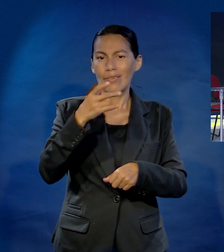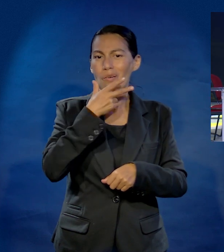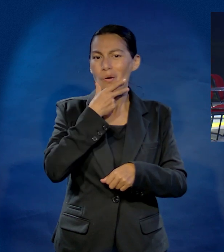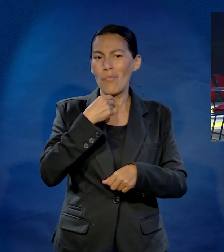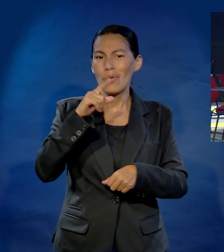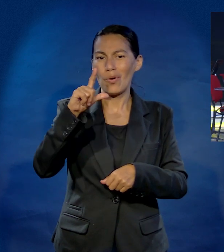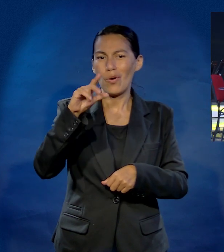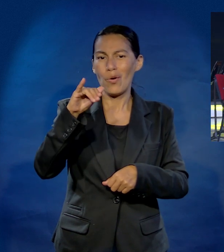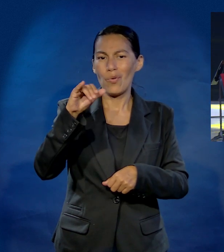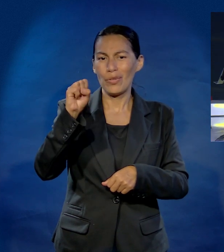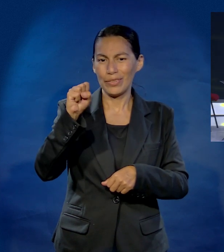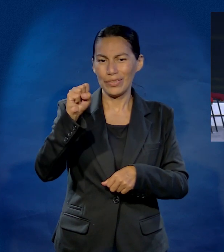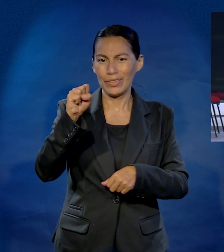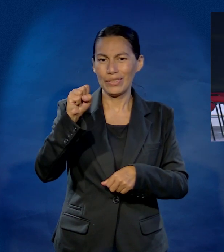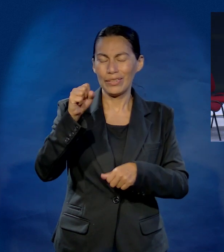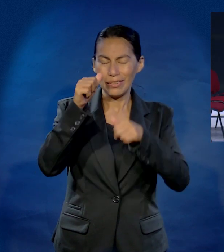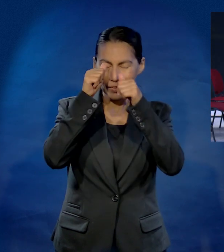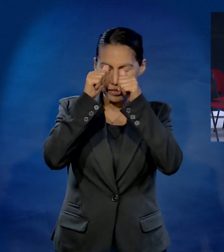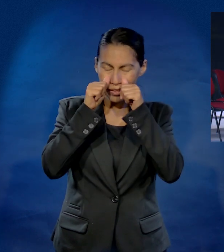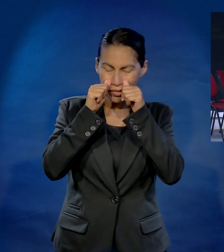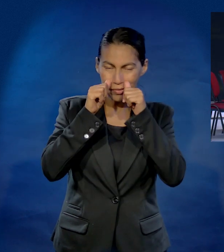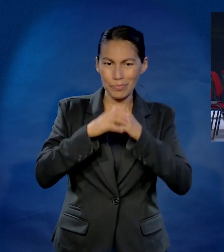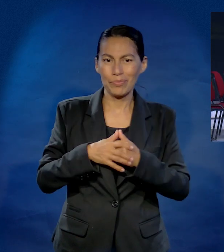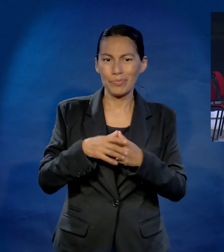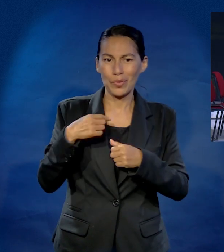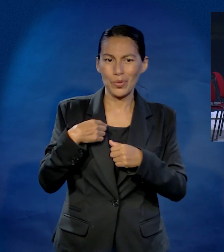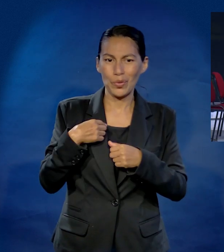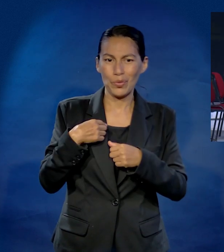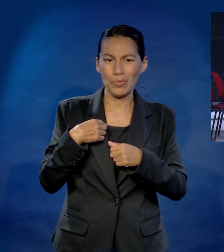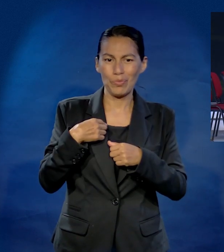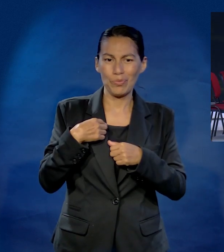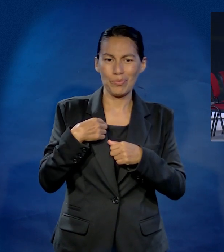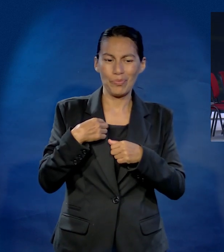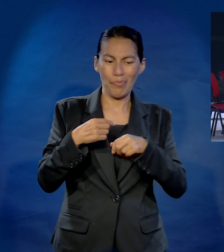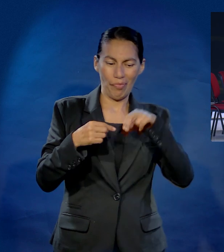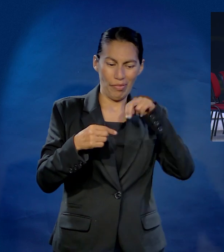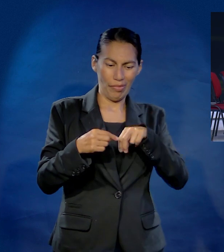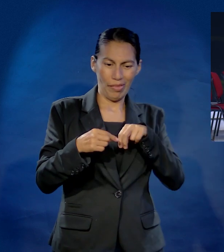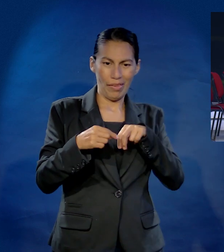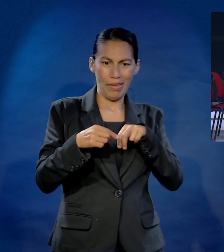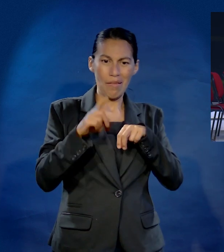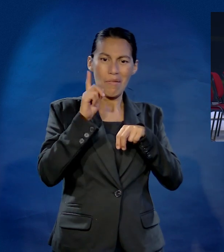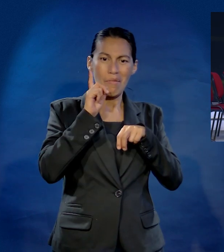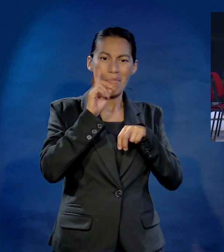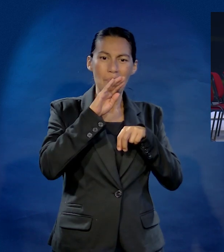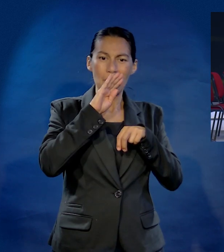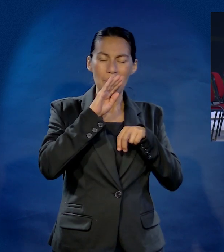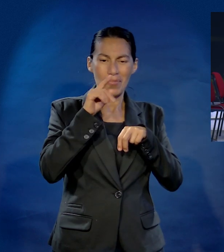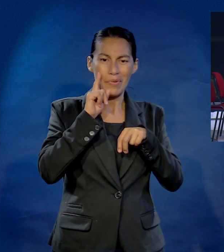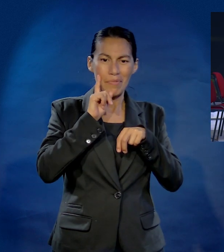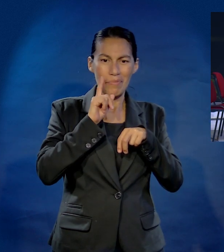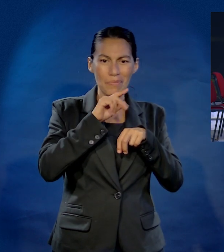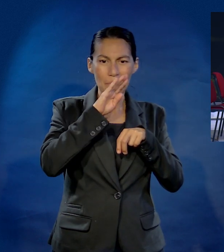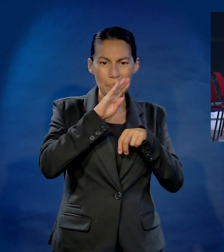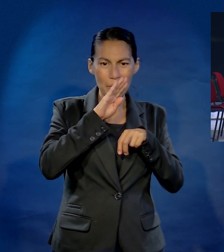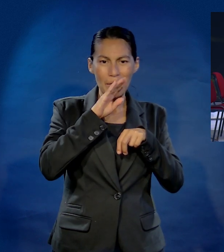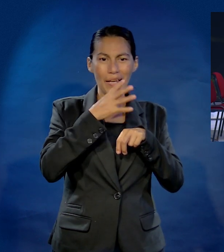Me lo aprendí. Y fui toda la escalera atrás de la doctora Daisy Blay y de Luis